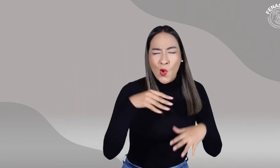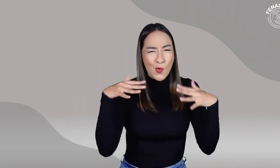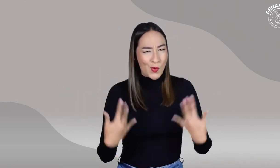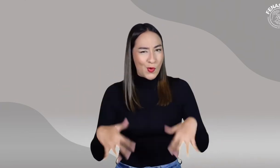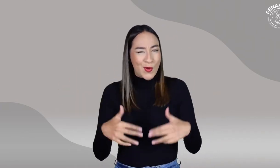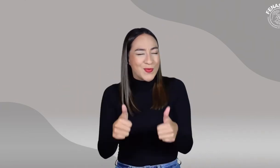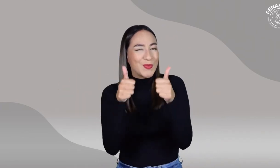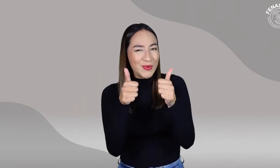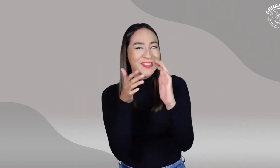sino para toda Colombia.